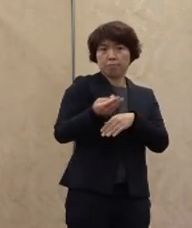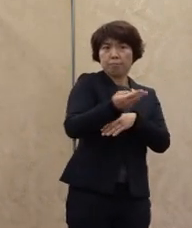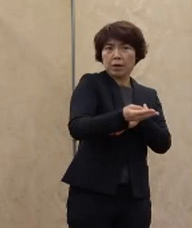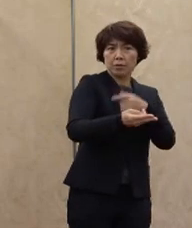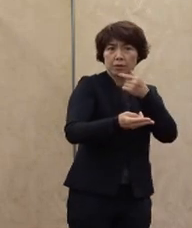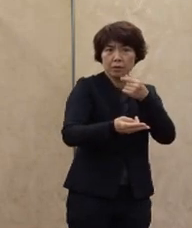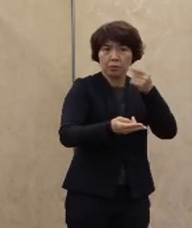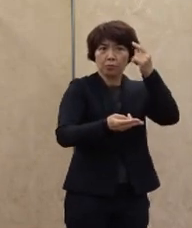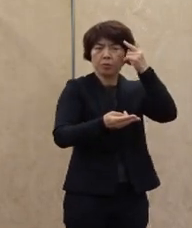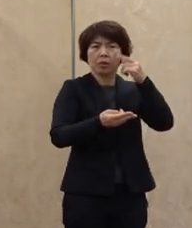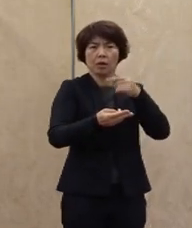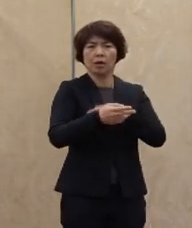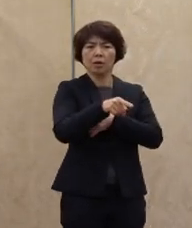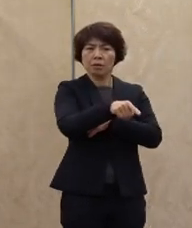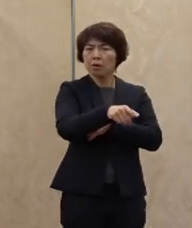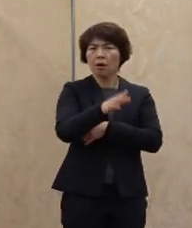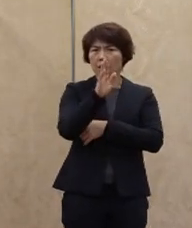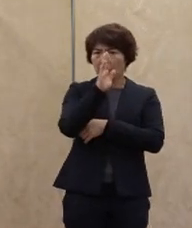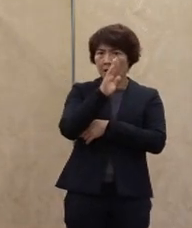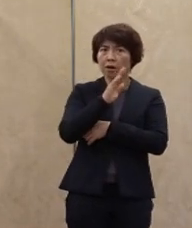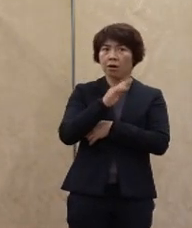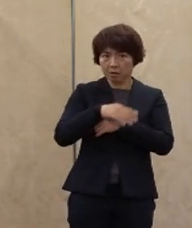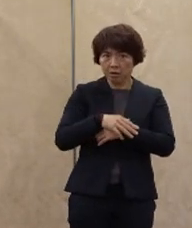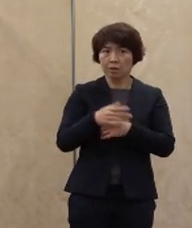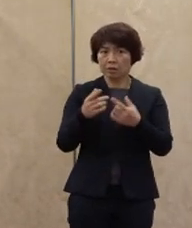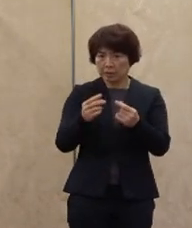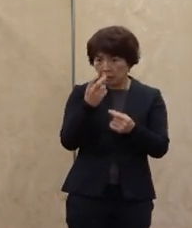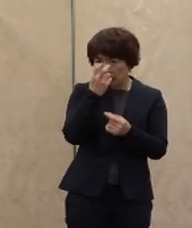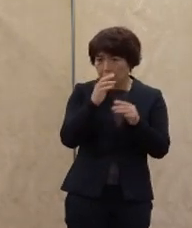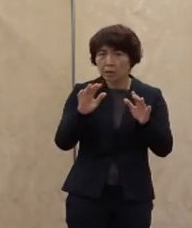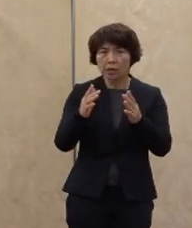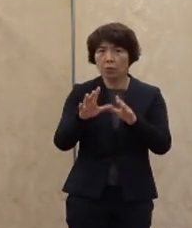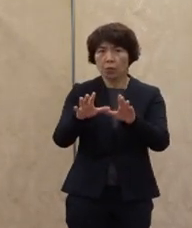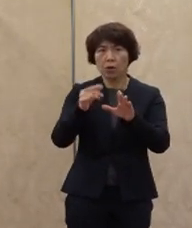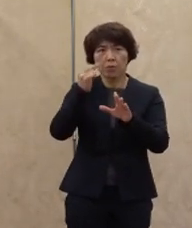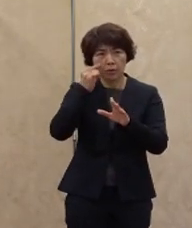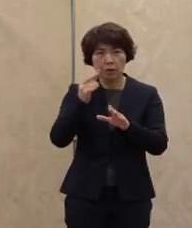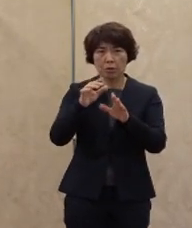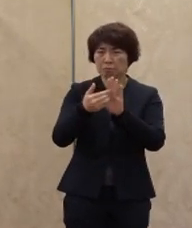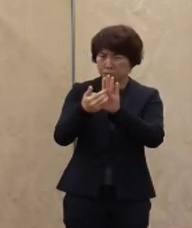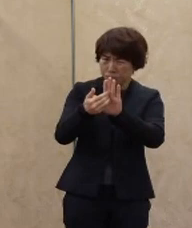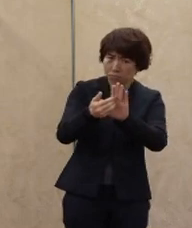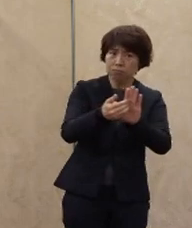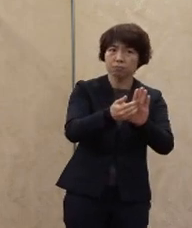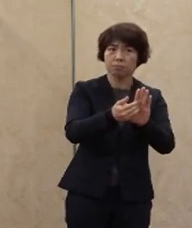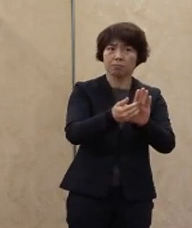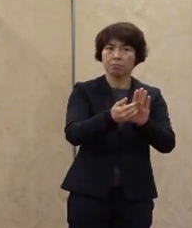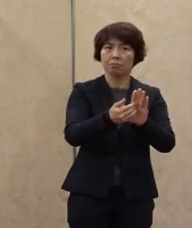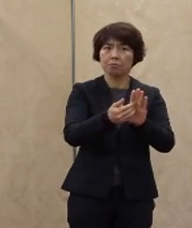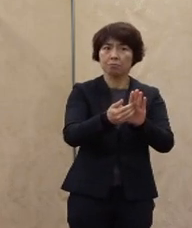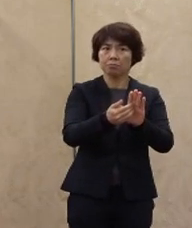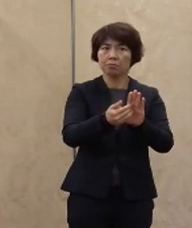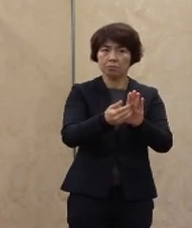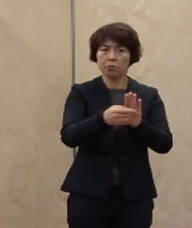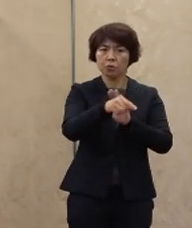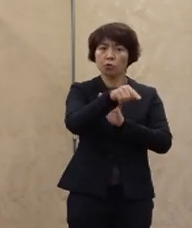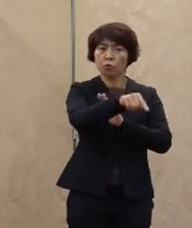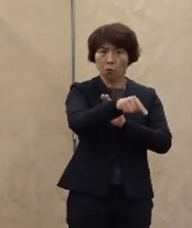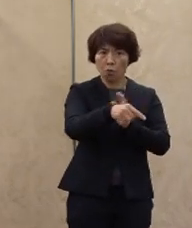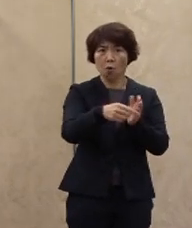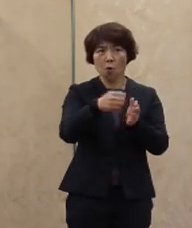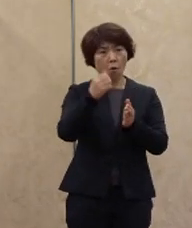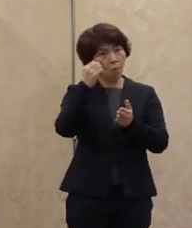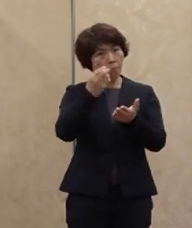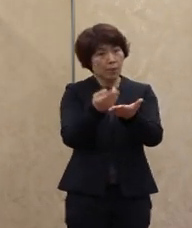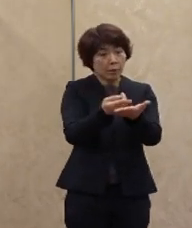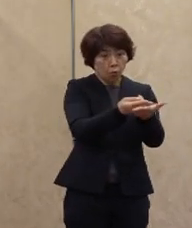のもうこうきちんと検査しないと受け入れませんとか、あるいはいろんな受け入れられませんという、そこ の, あのベッド の, この